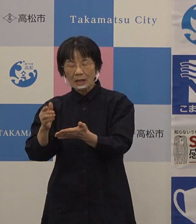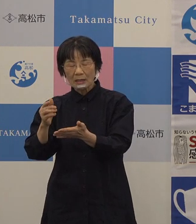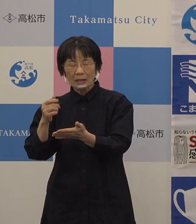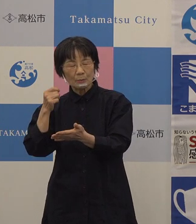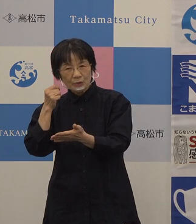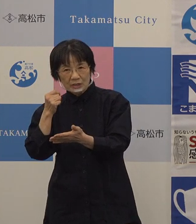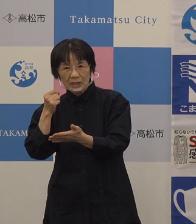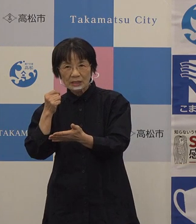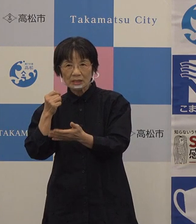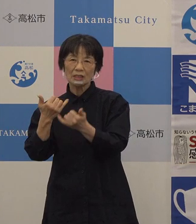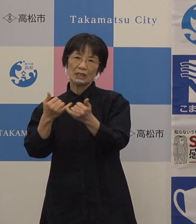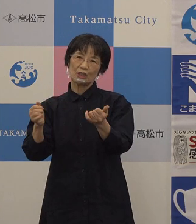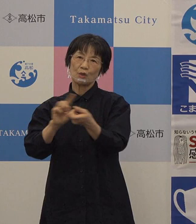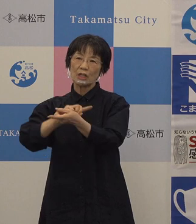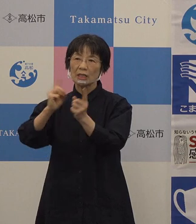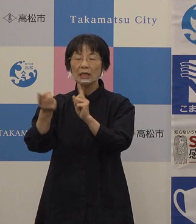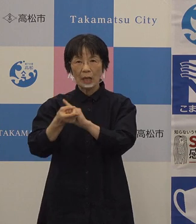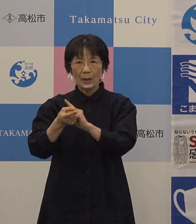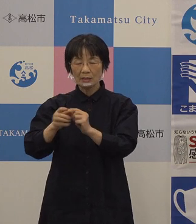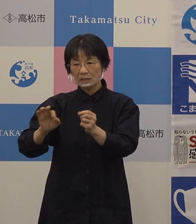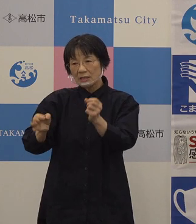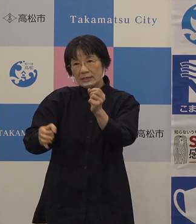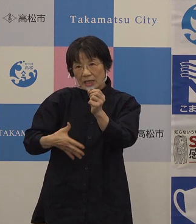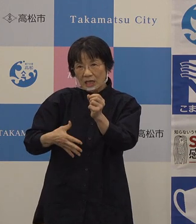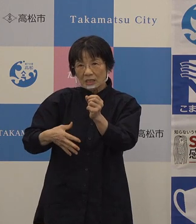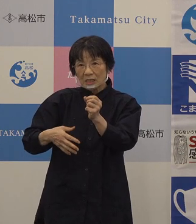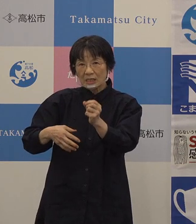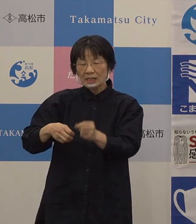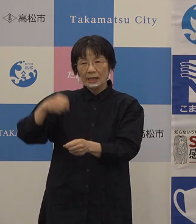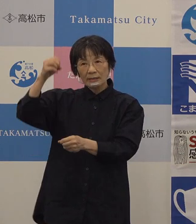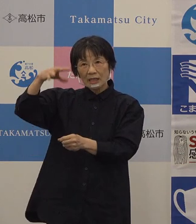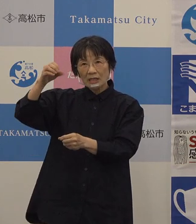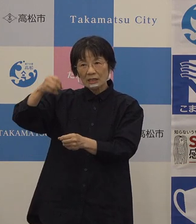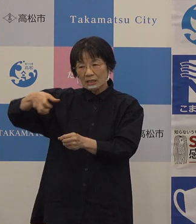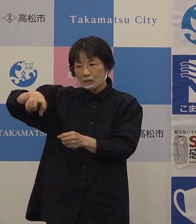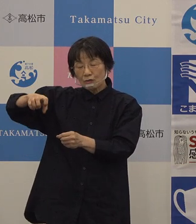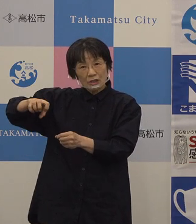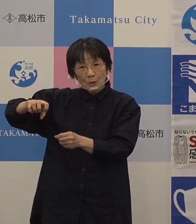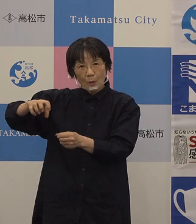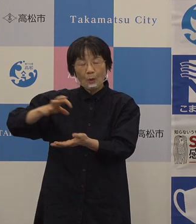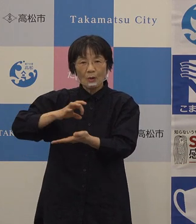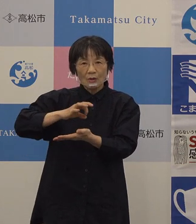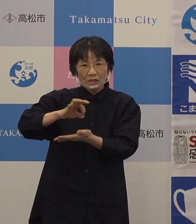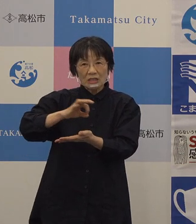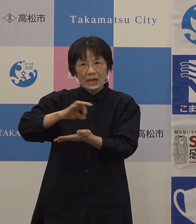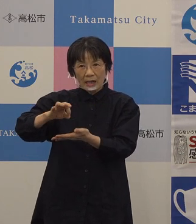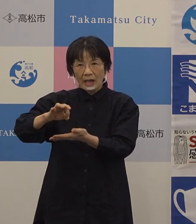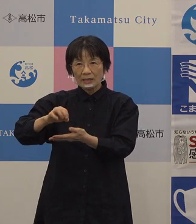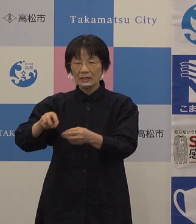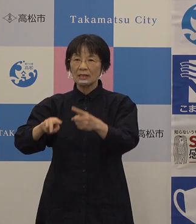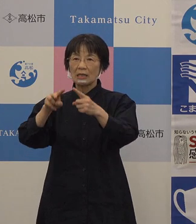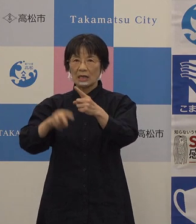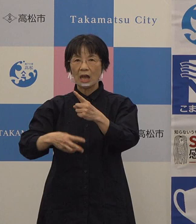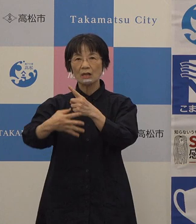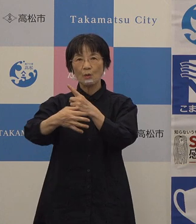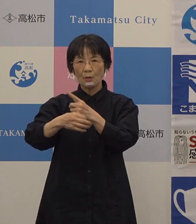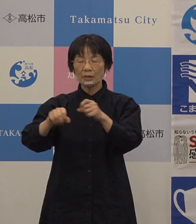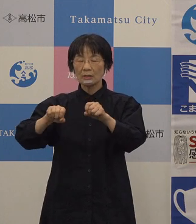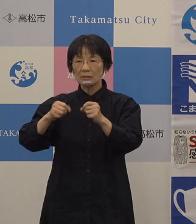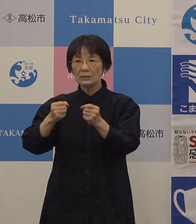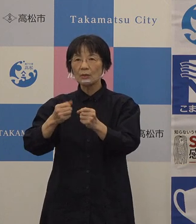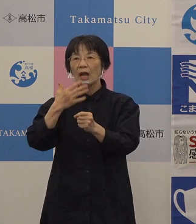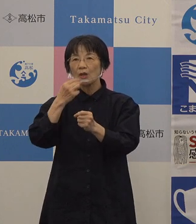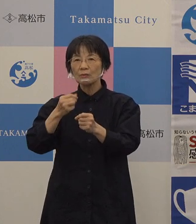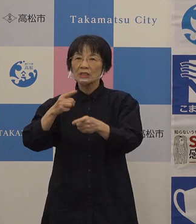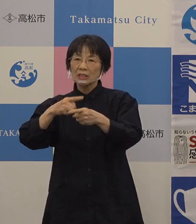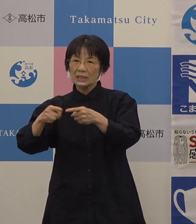な方に代わって、税金や光熱水費などの日常的な支払いをはじめ、介護保険や障害福祉サービ